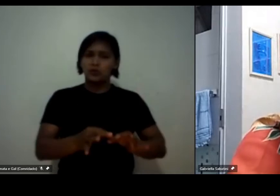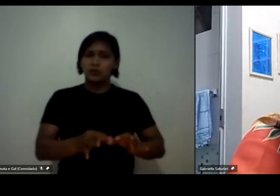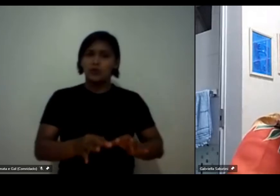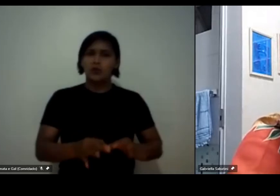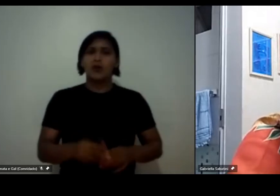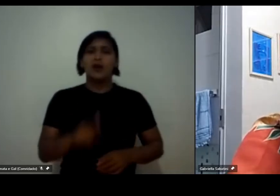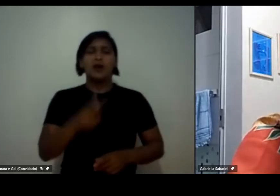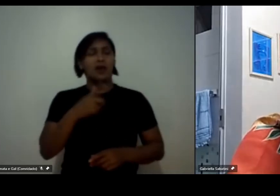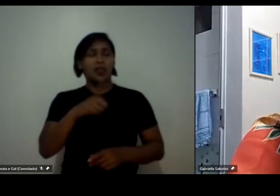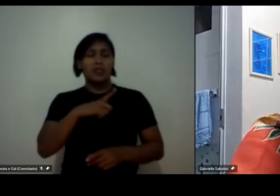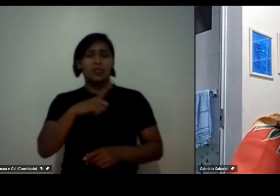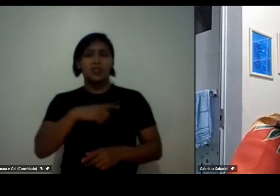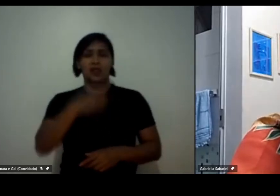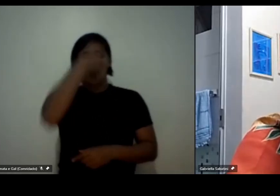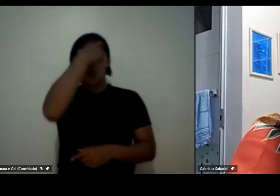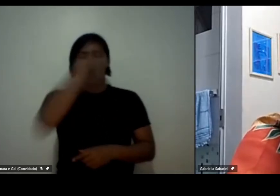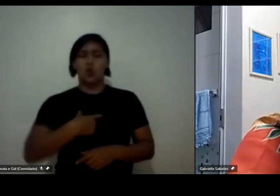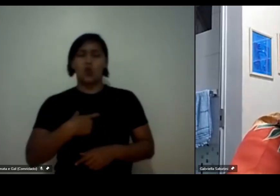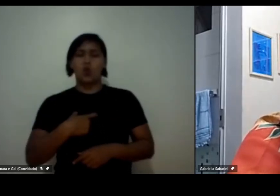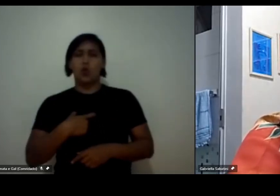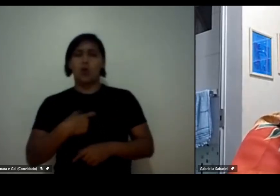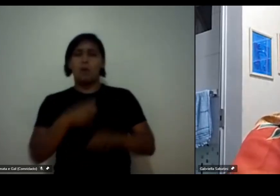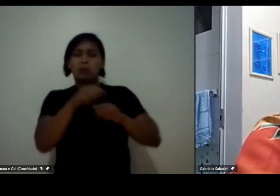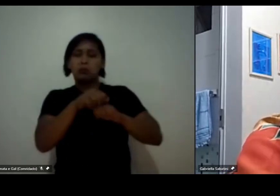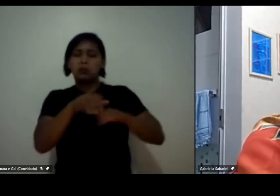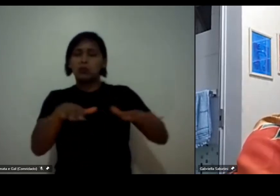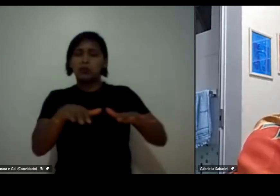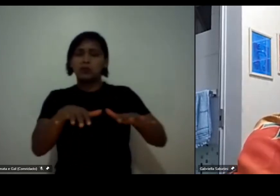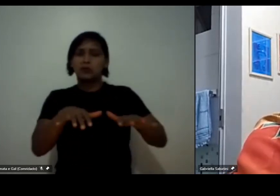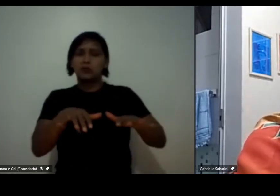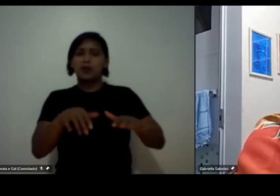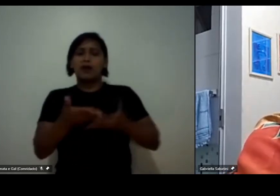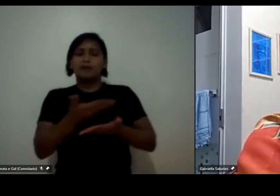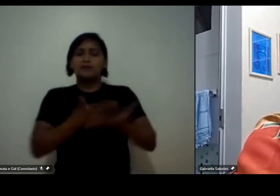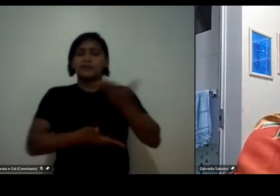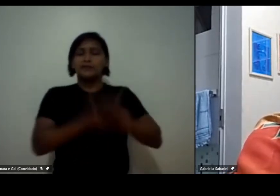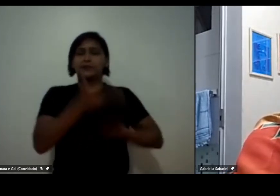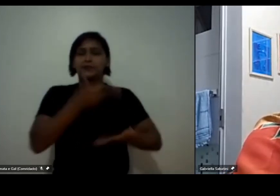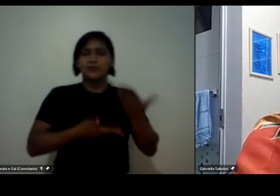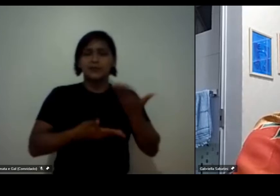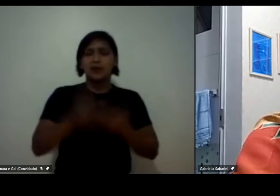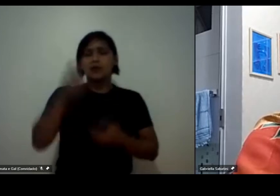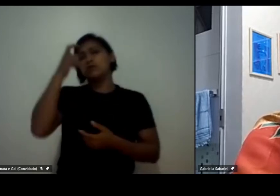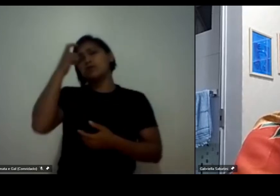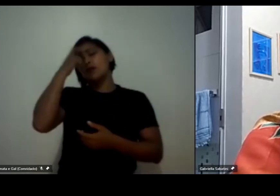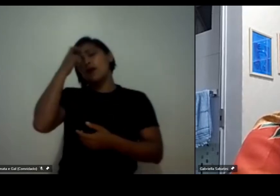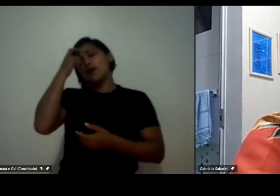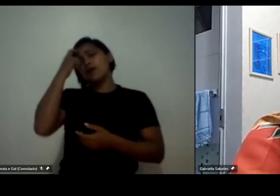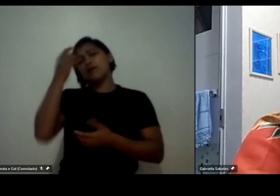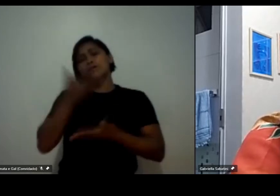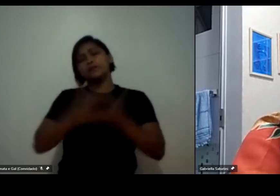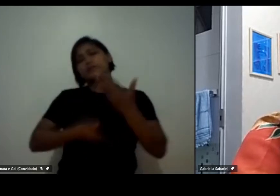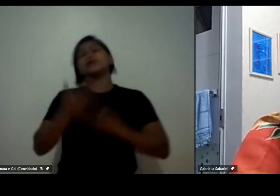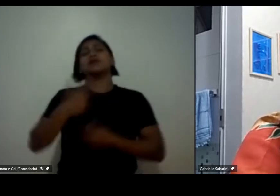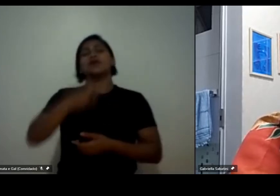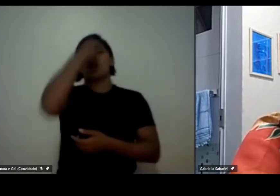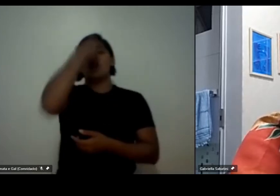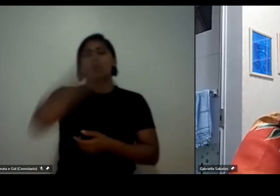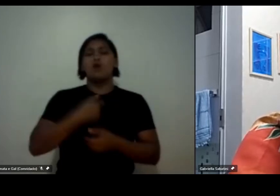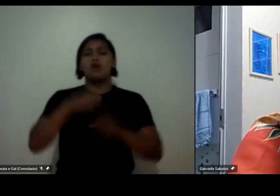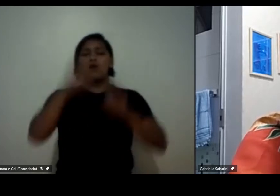público. Isto é, a incapacidade envolve uma relação entre nossos corpos, a estrutura